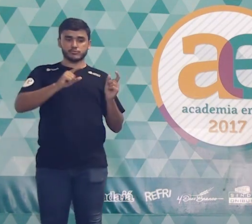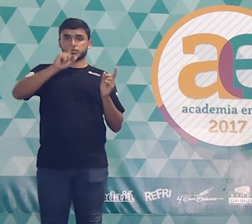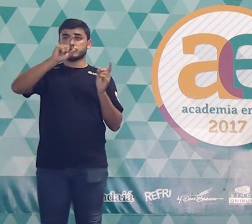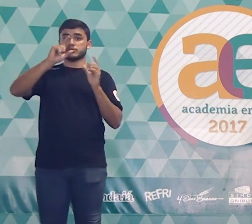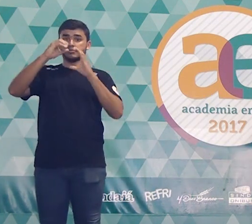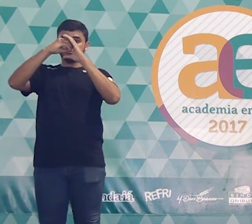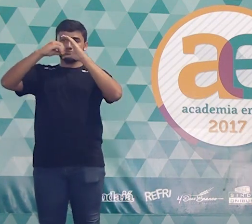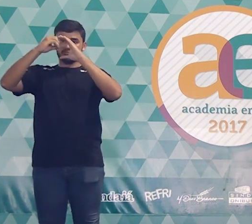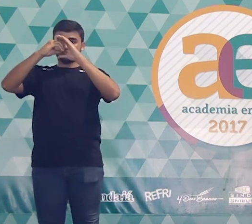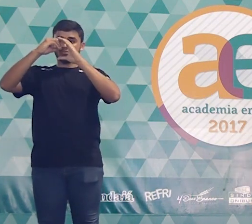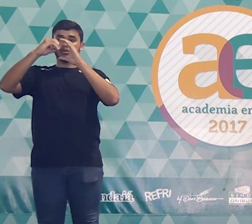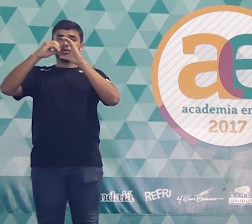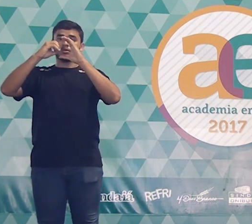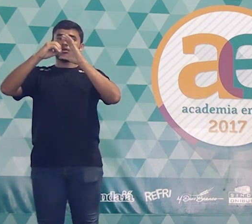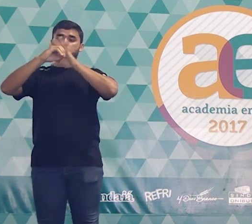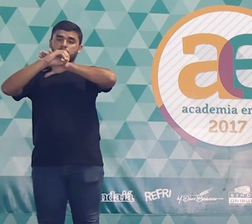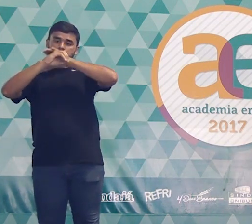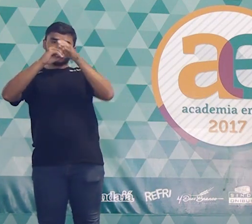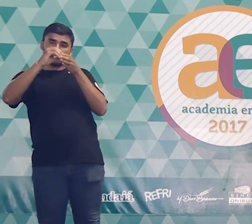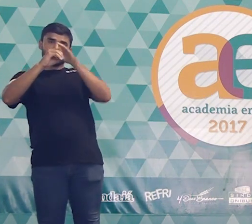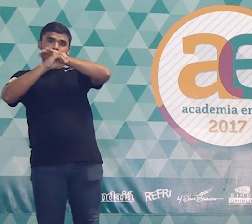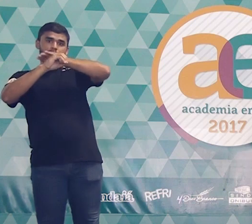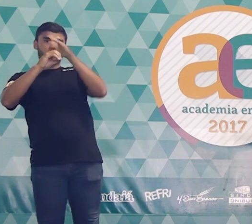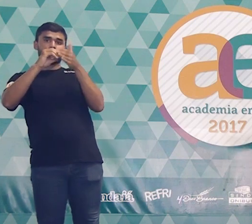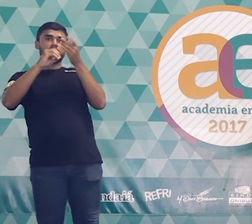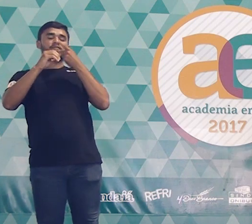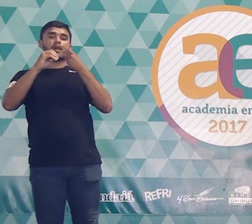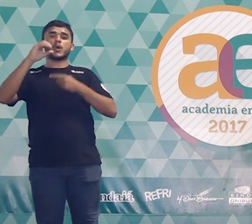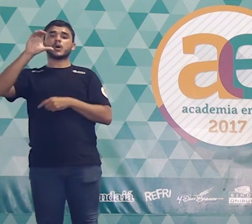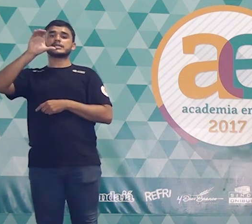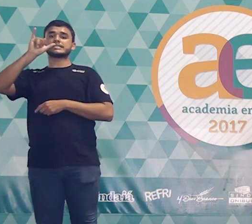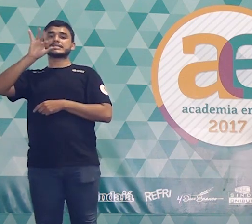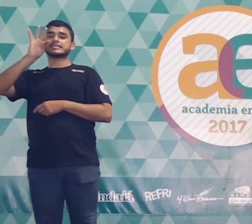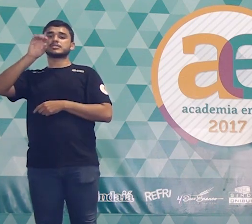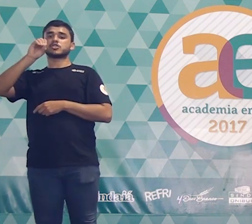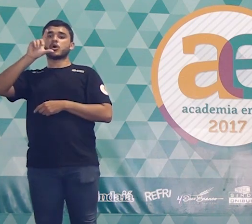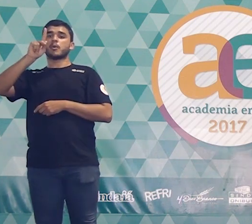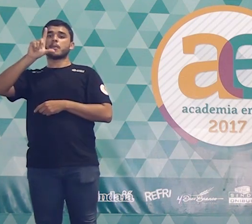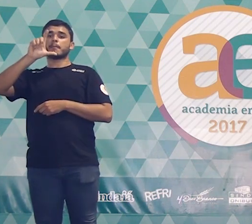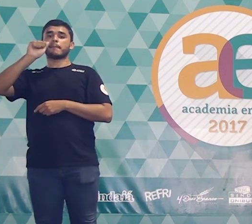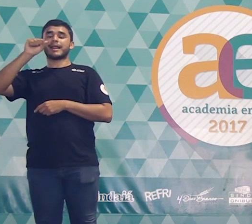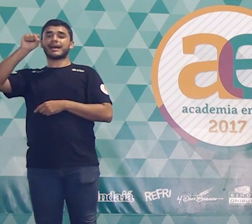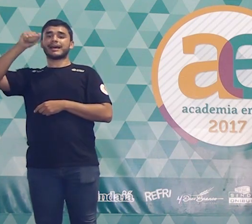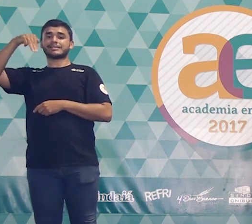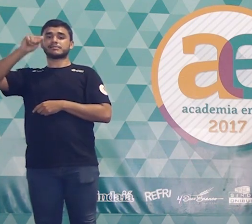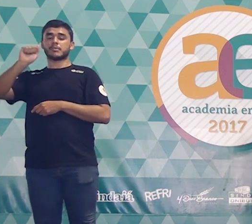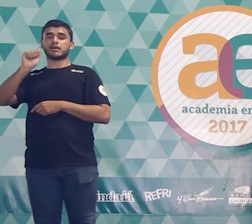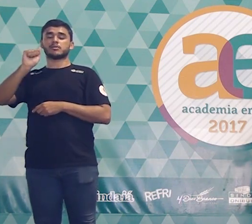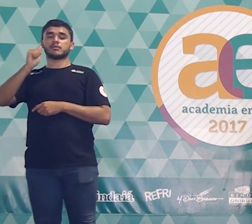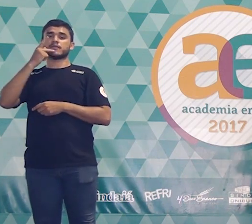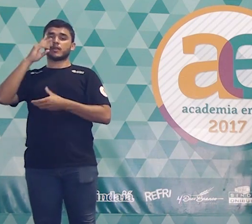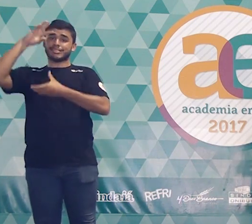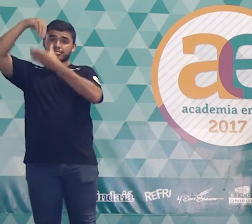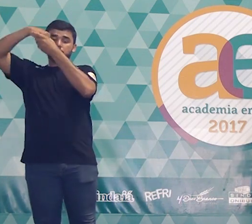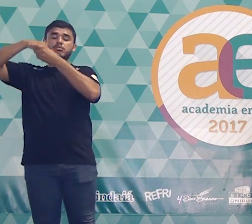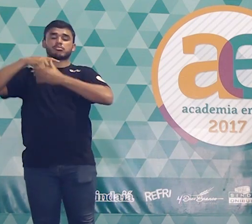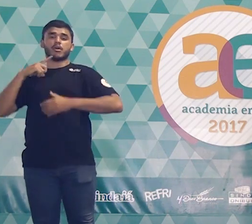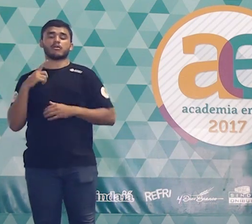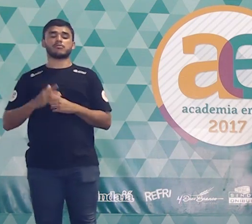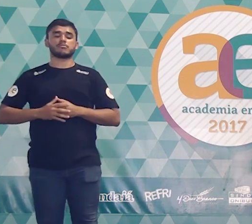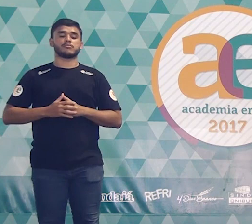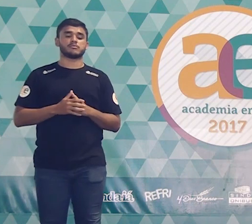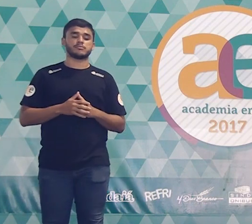célula, o que está delimitado pela membrana. Então, toda célula tem uma membrana e tem um conteúdo interno, que se chama citoplasma,